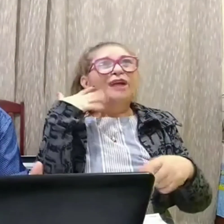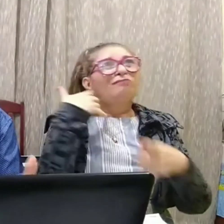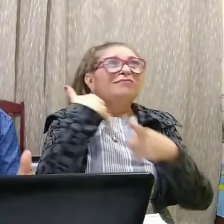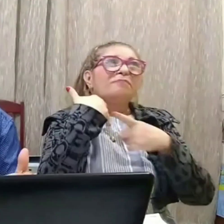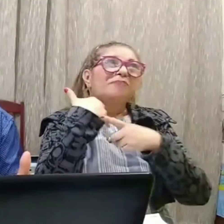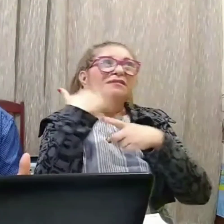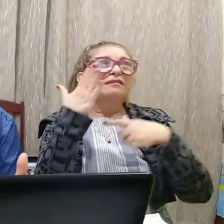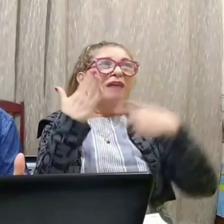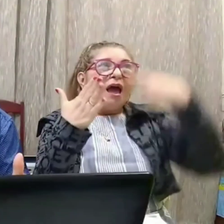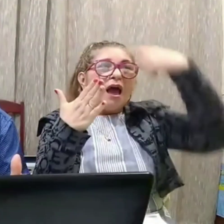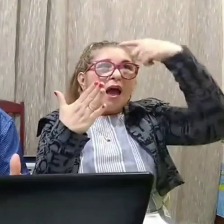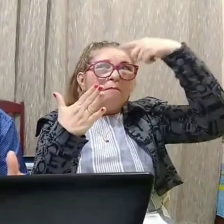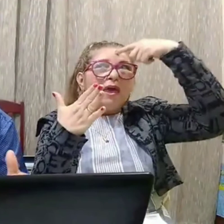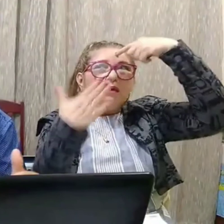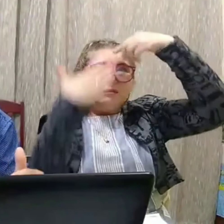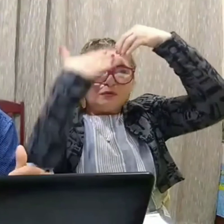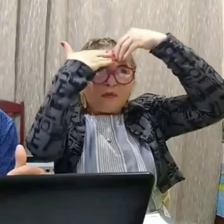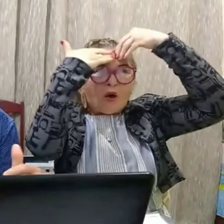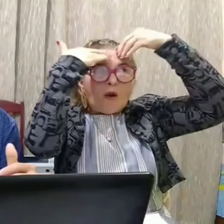e a mente dele foi